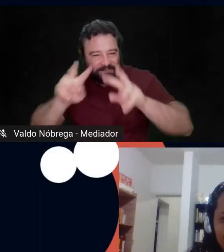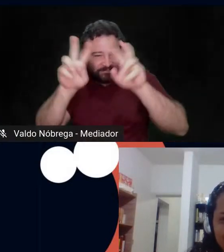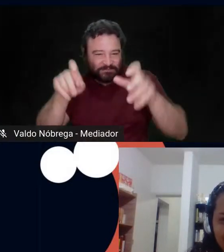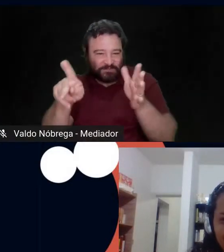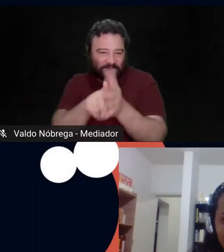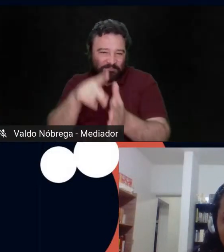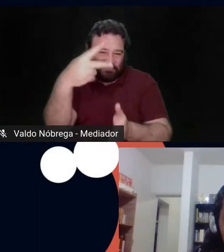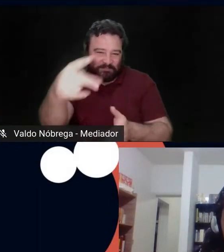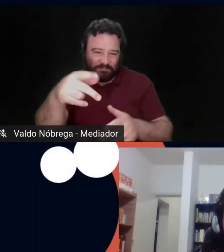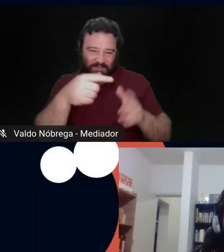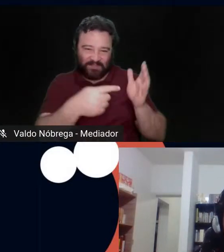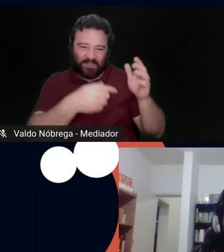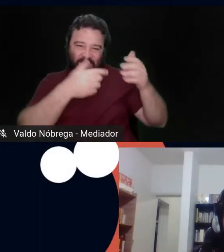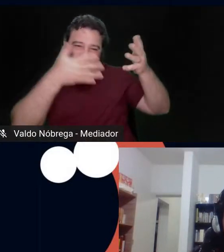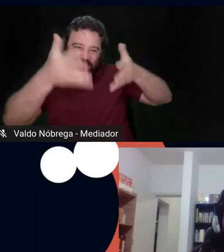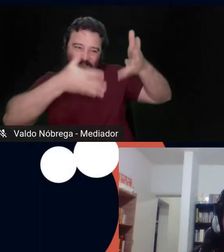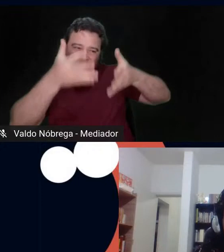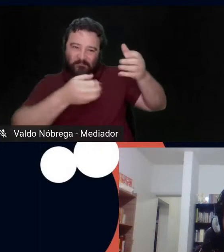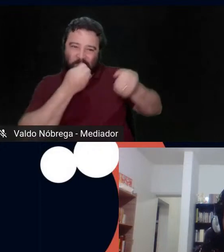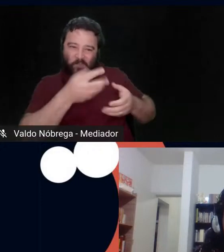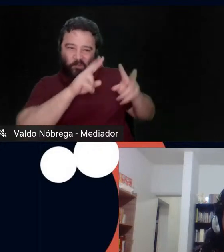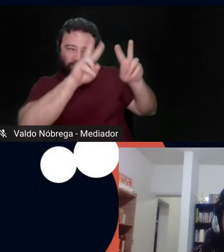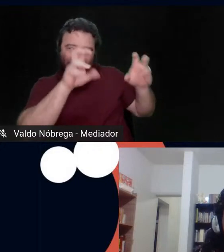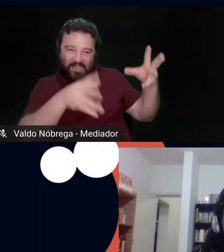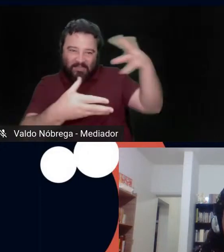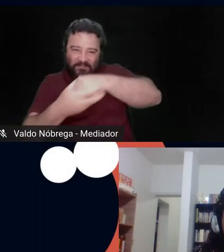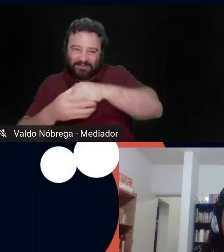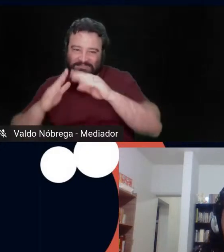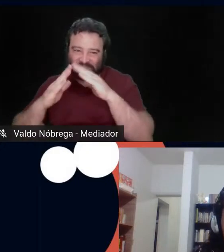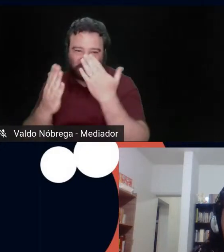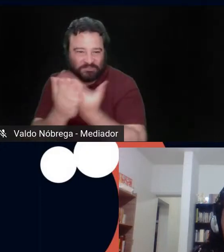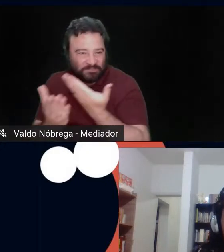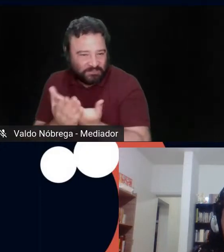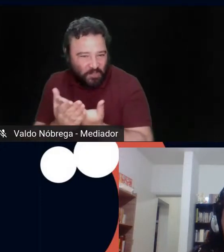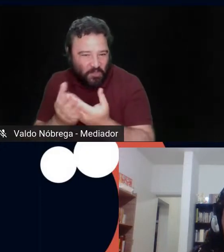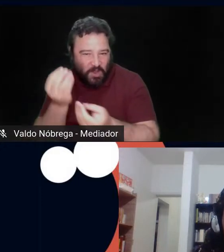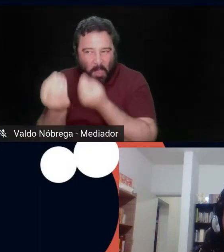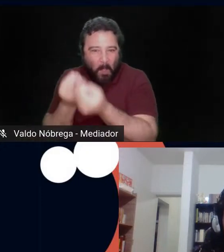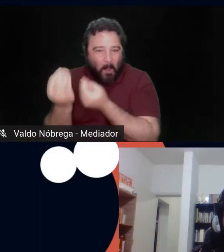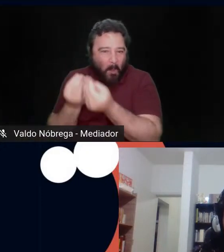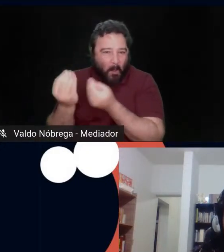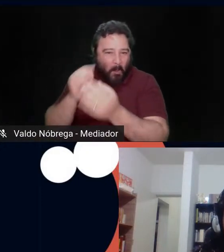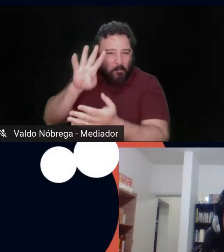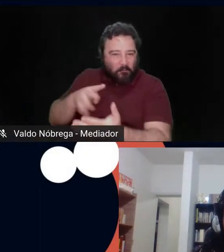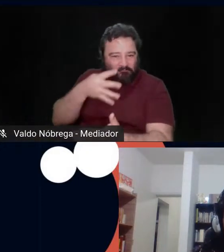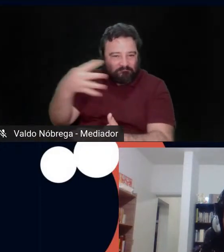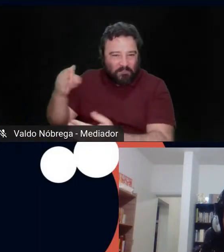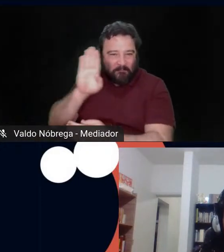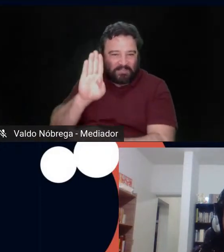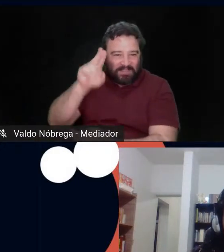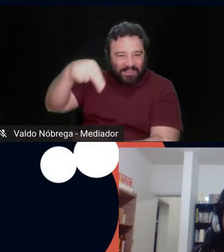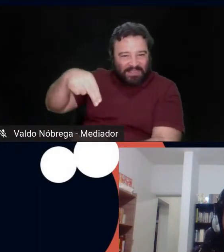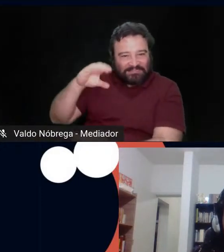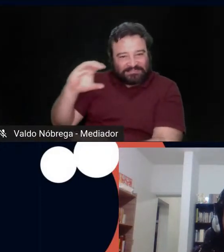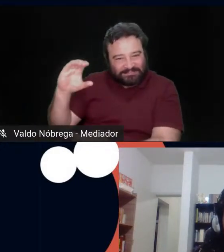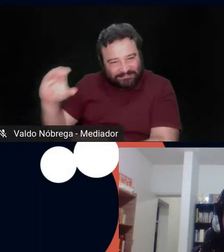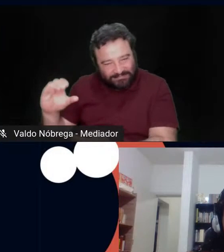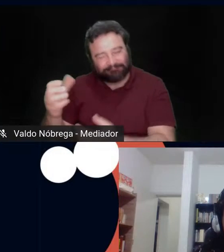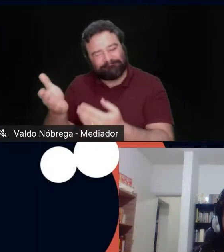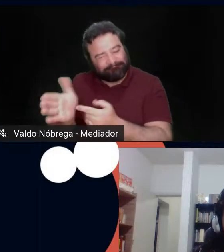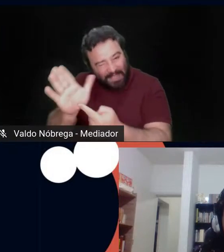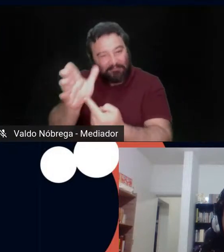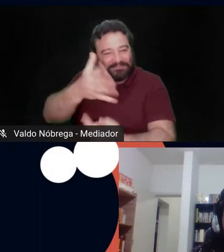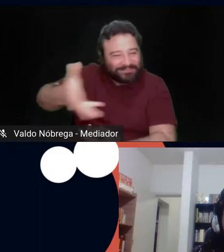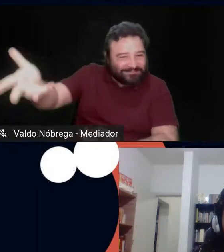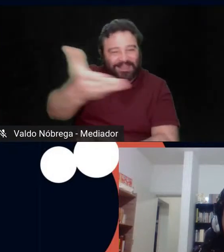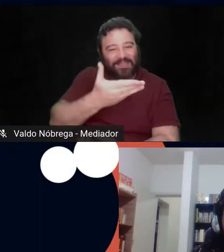trabalho e explanar um pouco mais sobre a sua experiência na língua de sinais, como ela está inserida dentro da grade